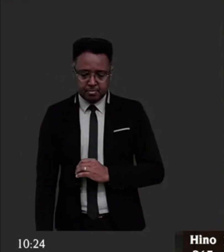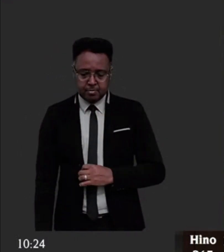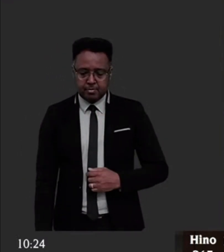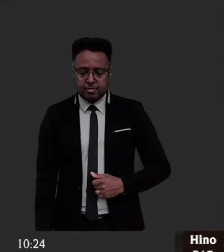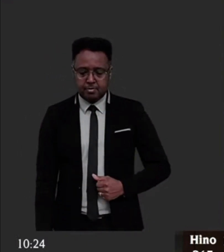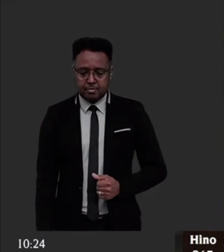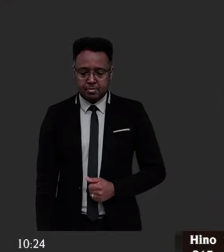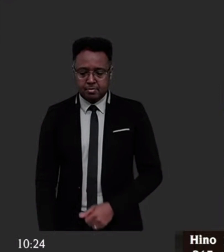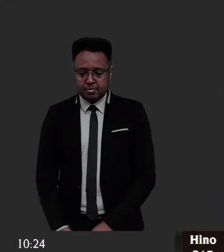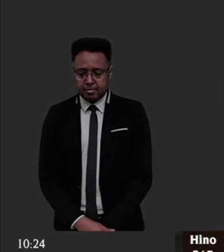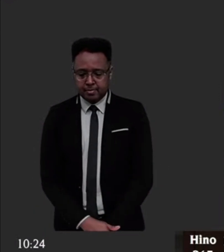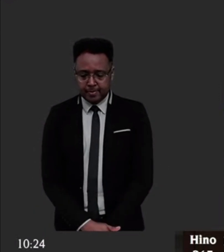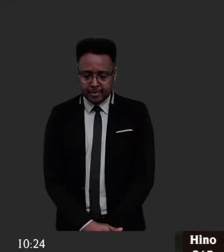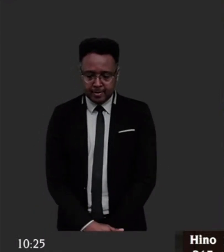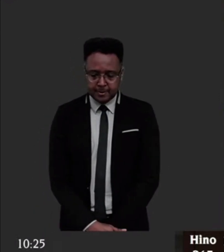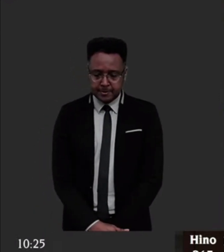Aleluia.